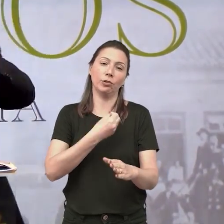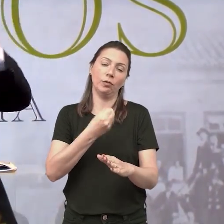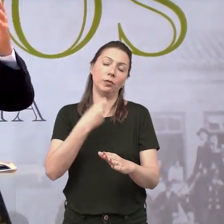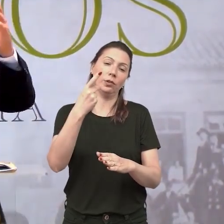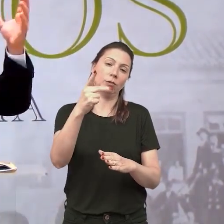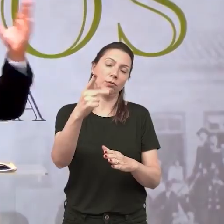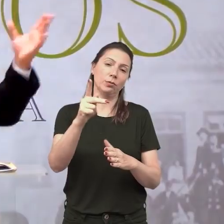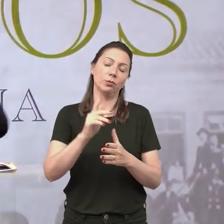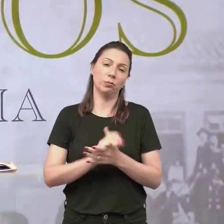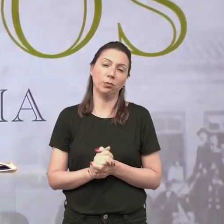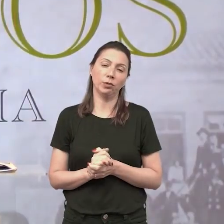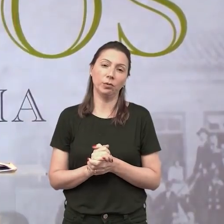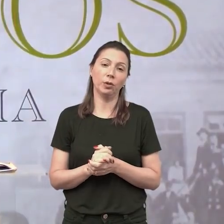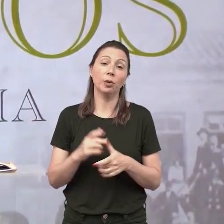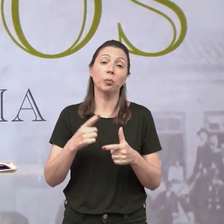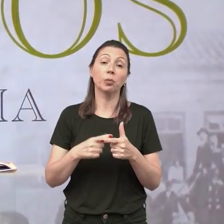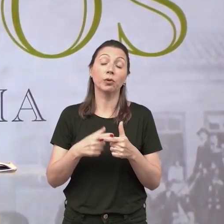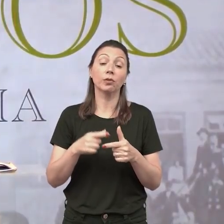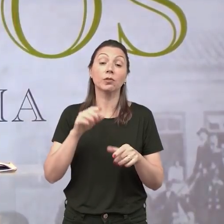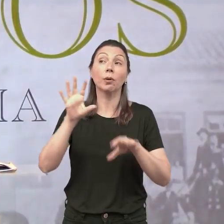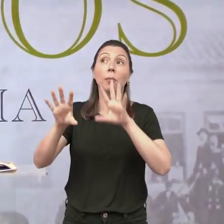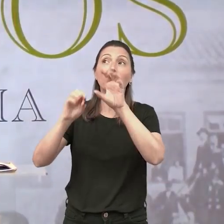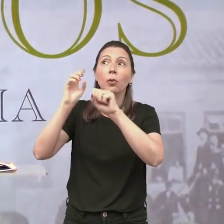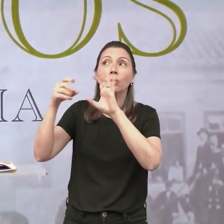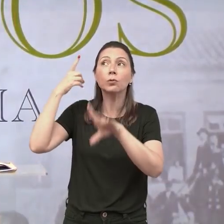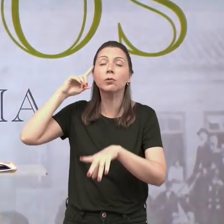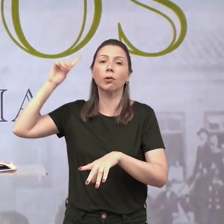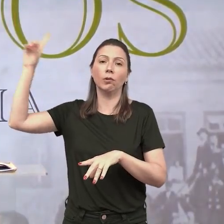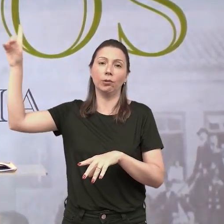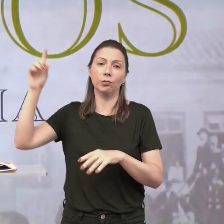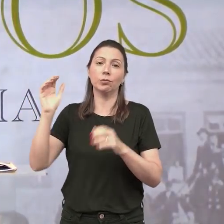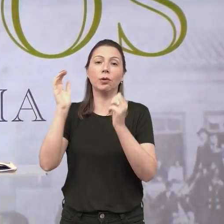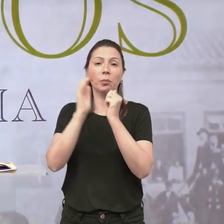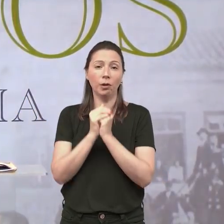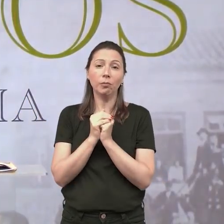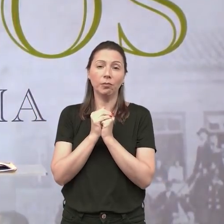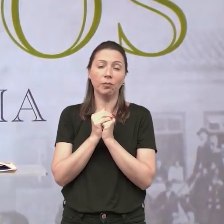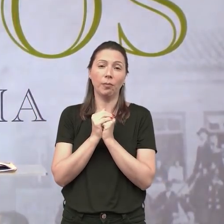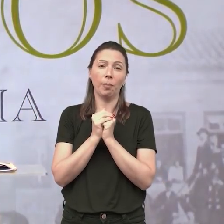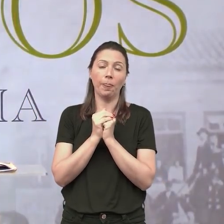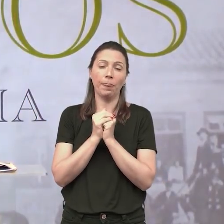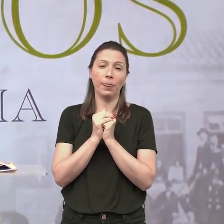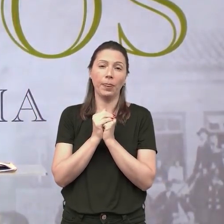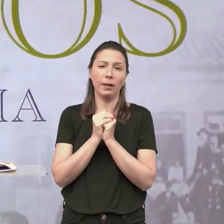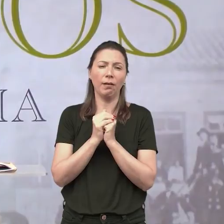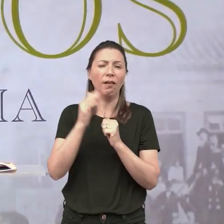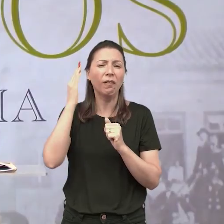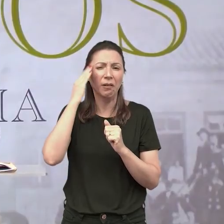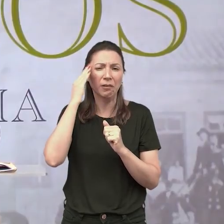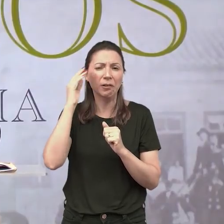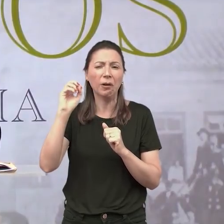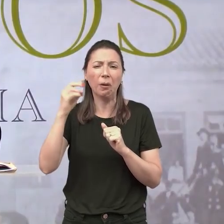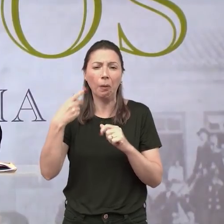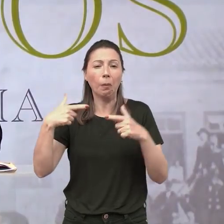Deus em todas as esferas da sua vida. Amém? Vocês entenderam ou foi muito chato?